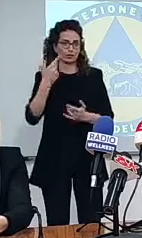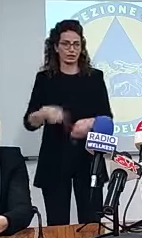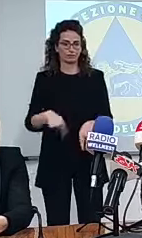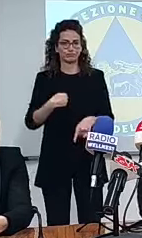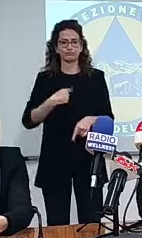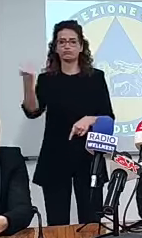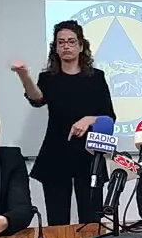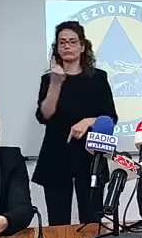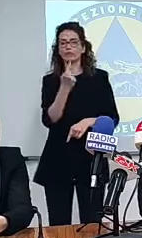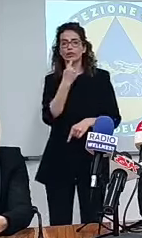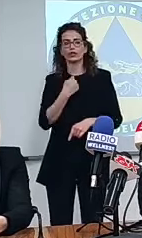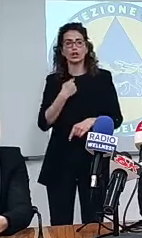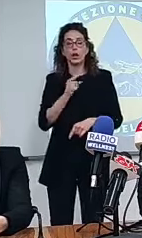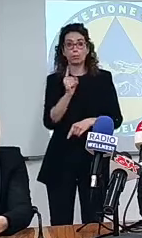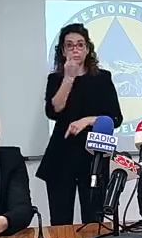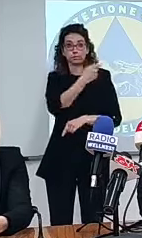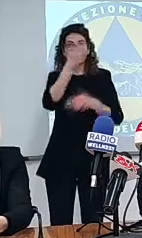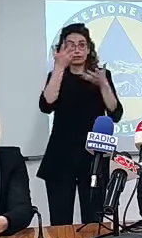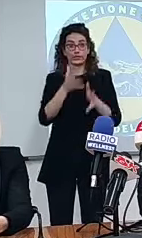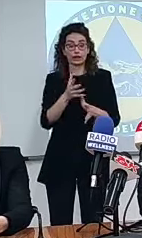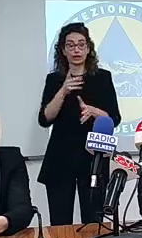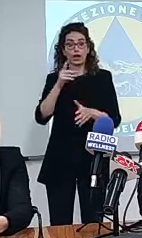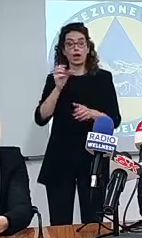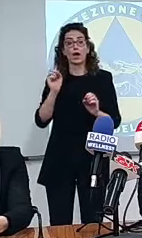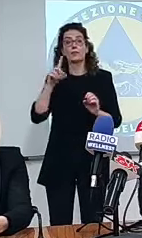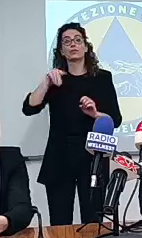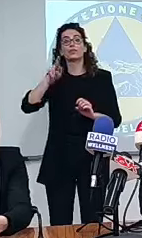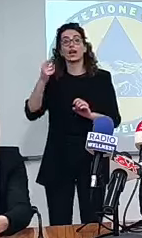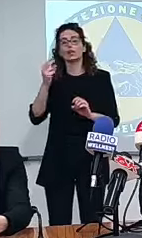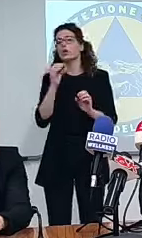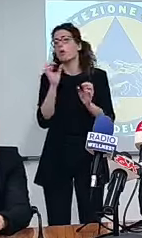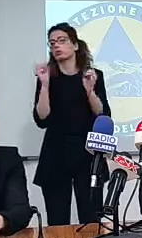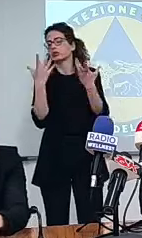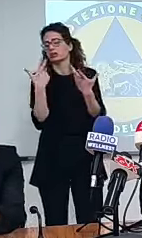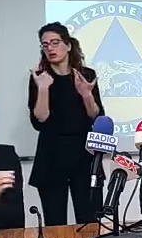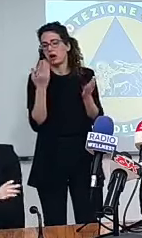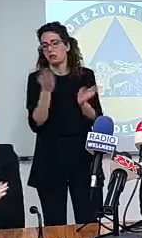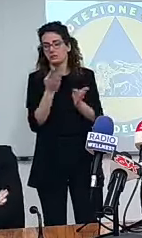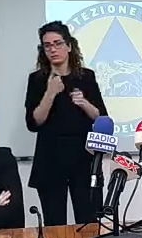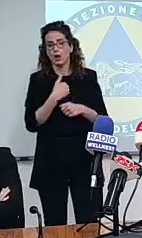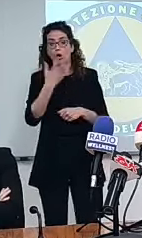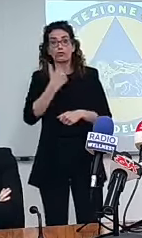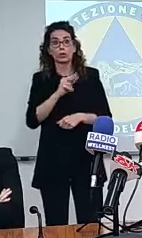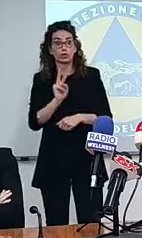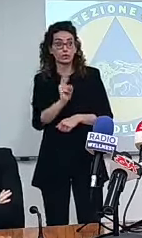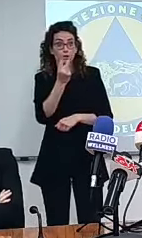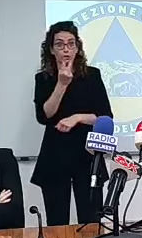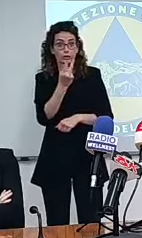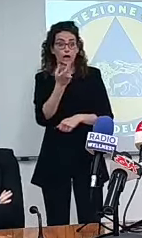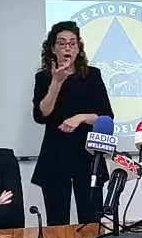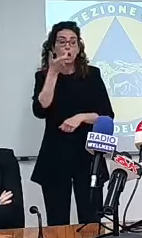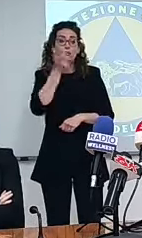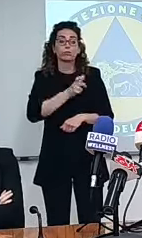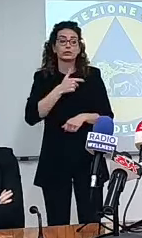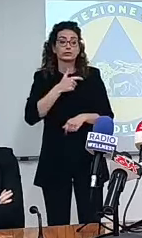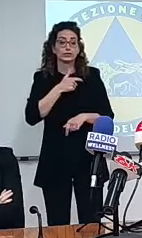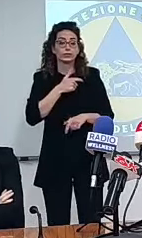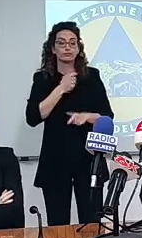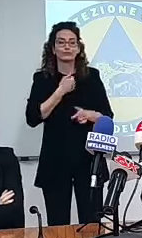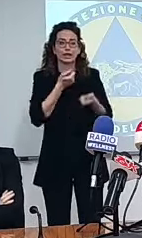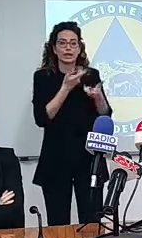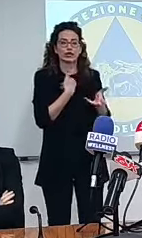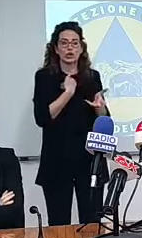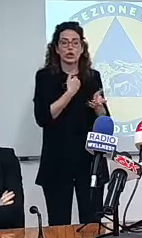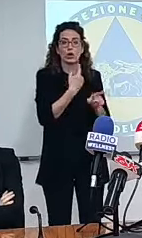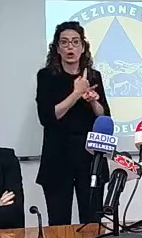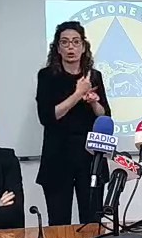mi dice: io ho fatto la prima dose di Pfizer, di Moderna, di quello che è, vorrei fare la seconda perché i conti mi dicono che posso fare la